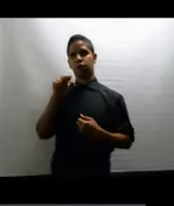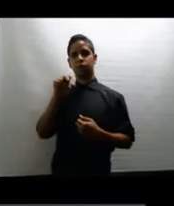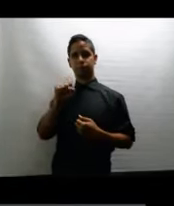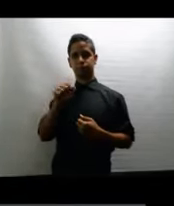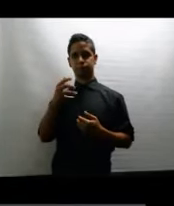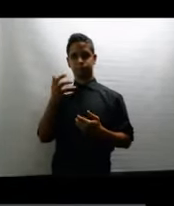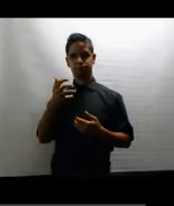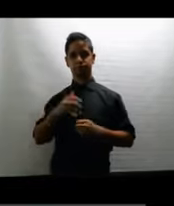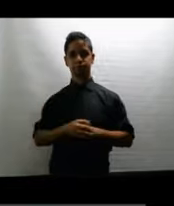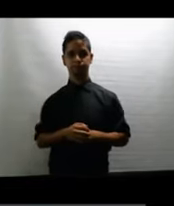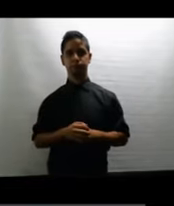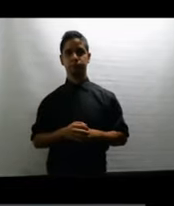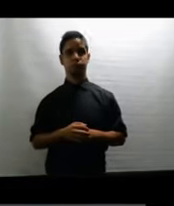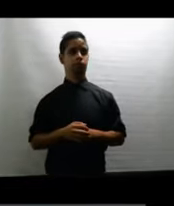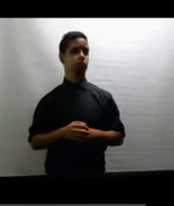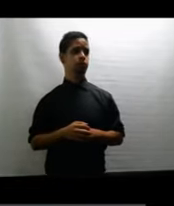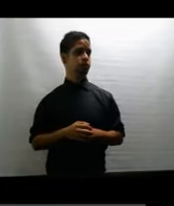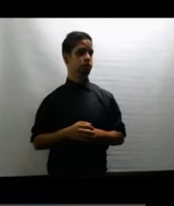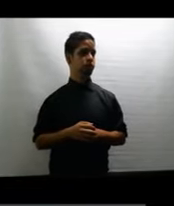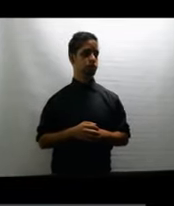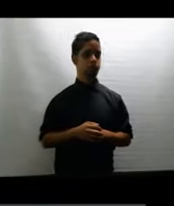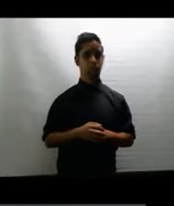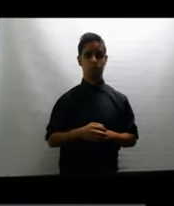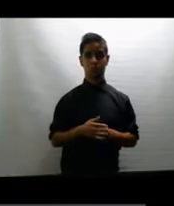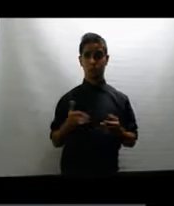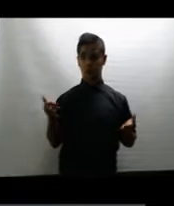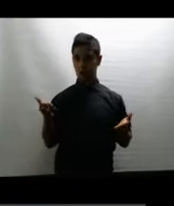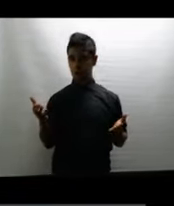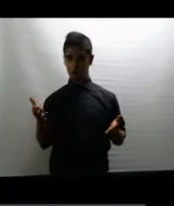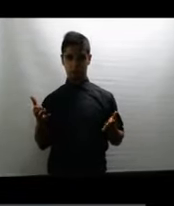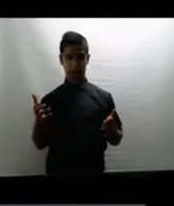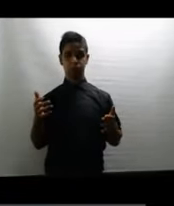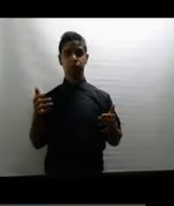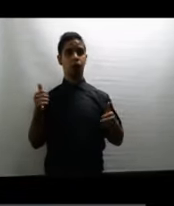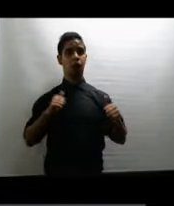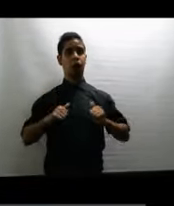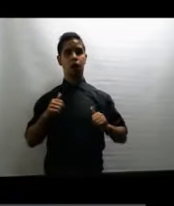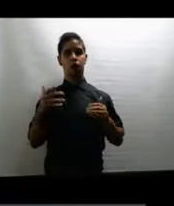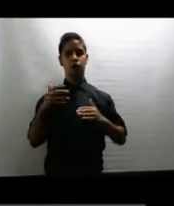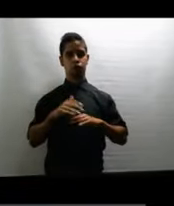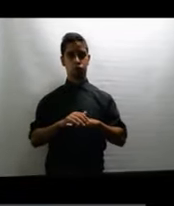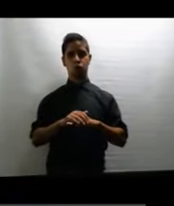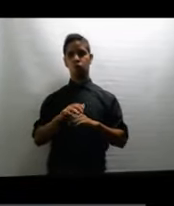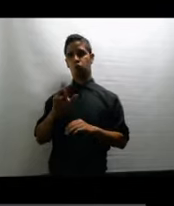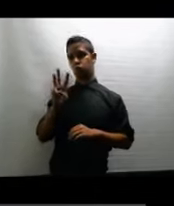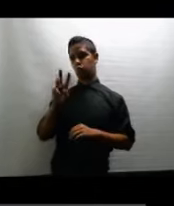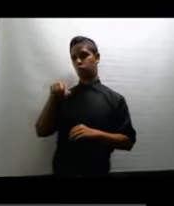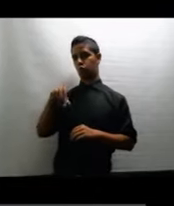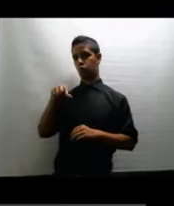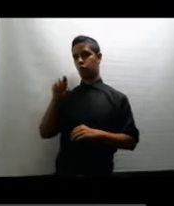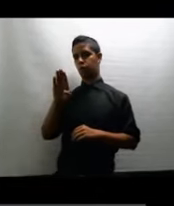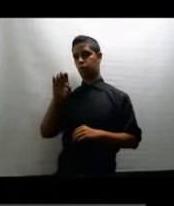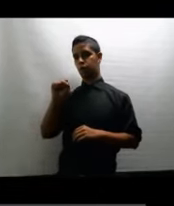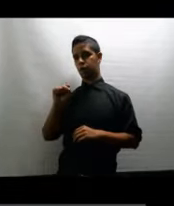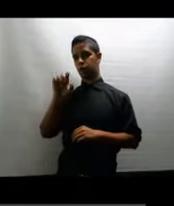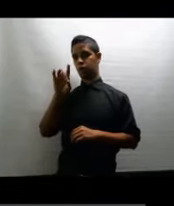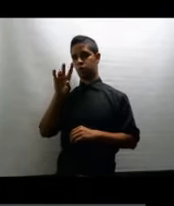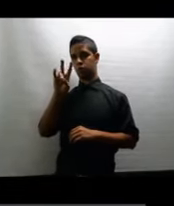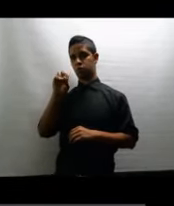Buenas noches, tengan todos. Yo estoy aquí como en... Estamos en Artefusión, en el WQBS, sí.